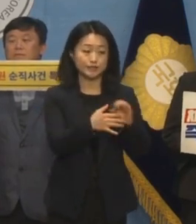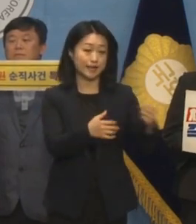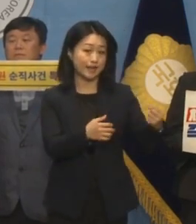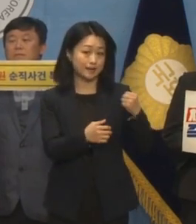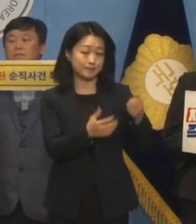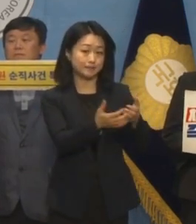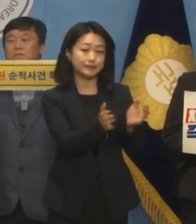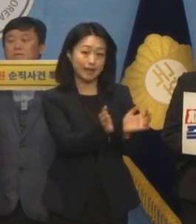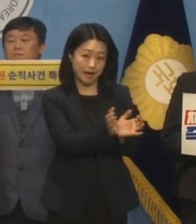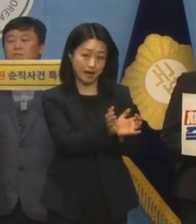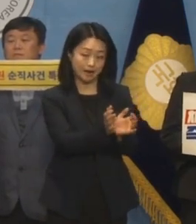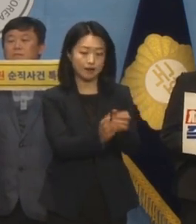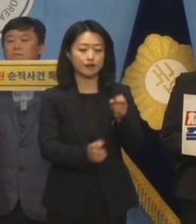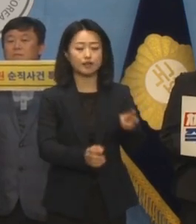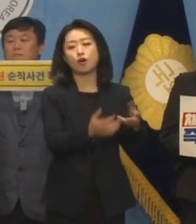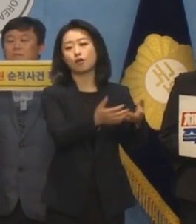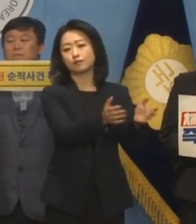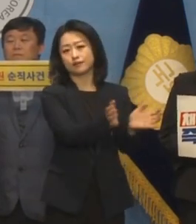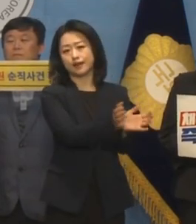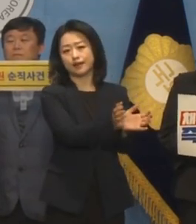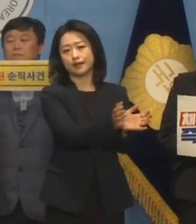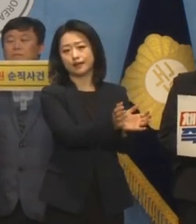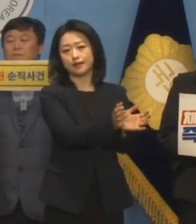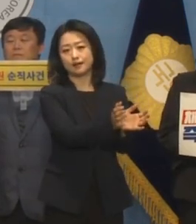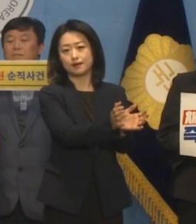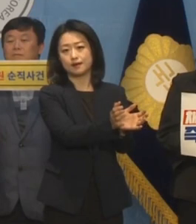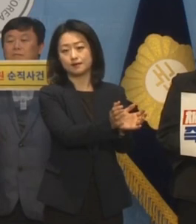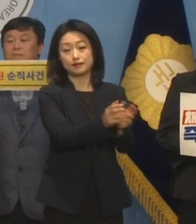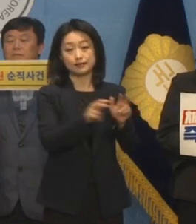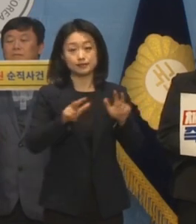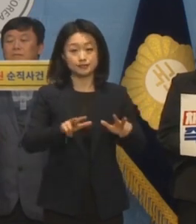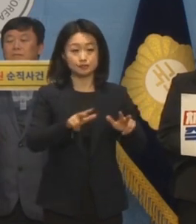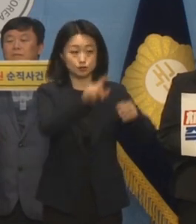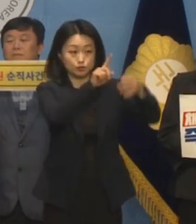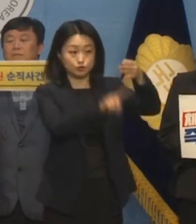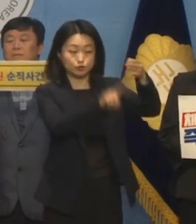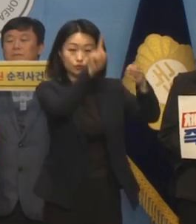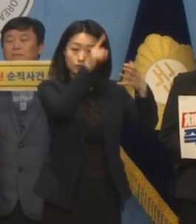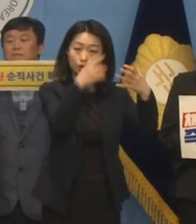국힘당이 집권당으로서 현 정부의